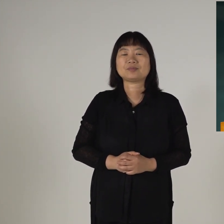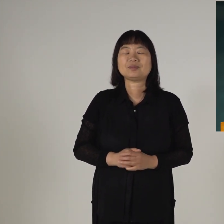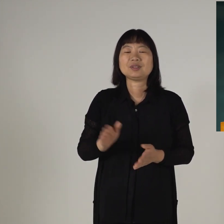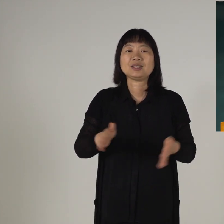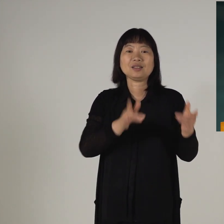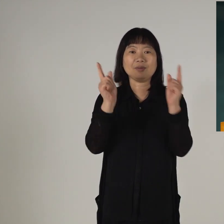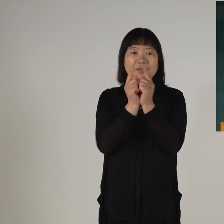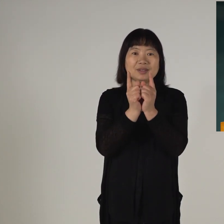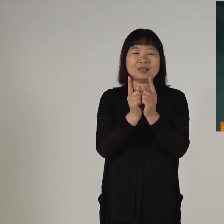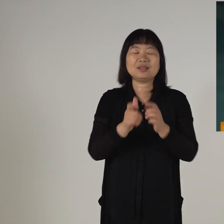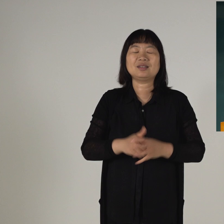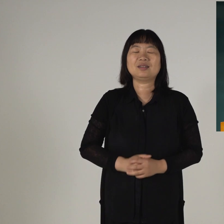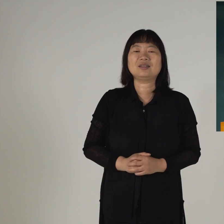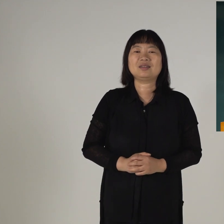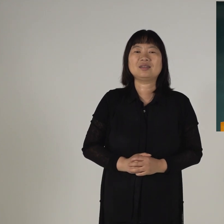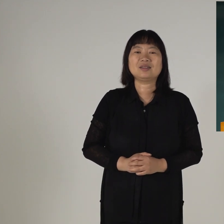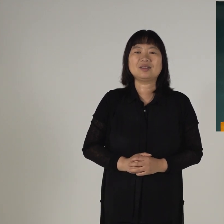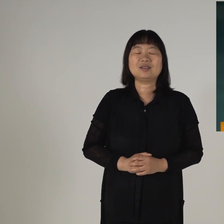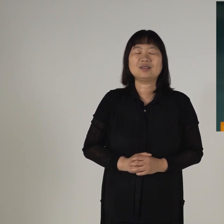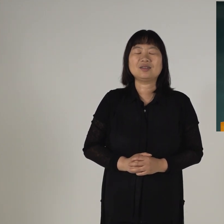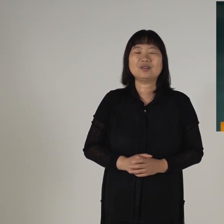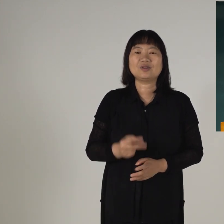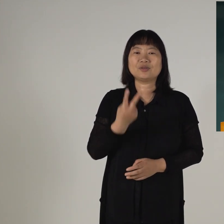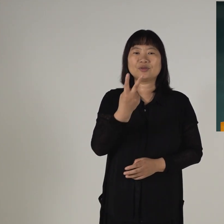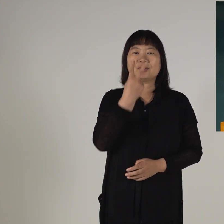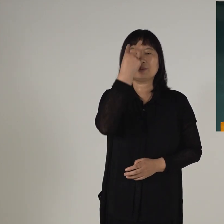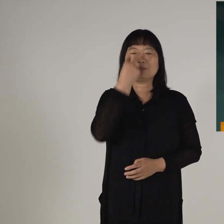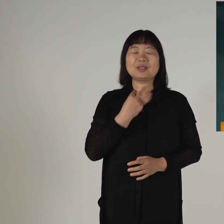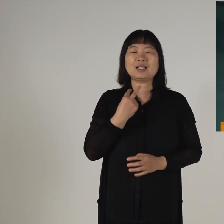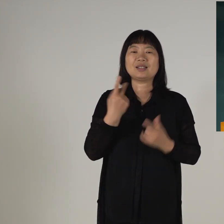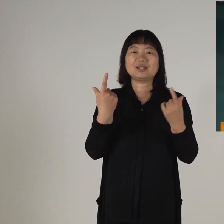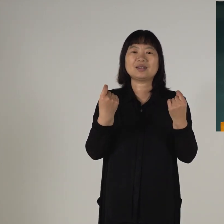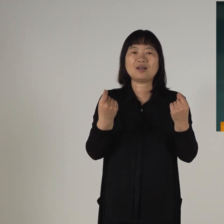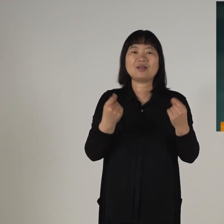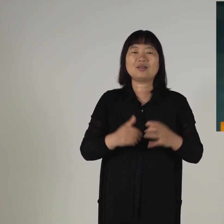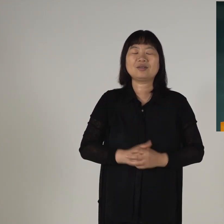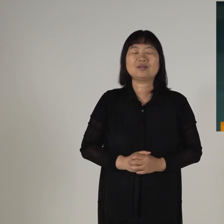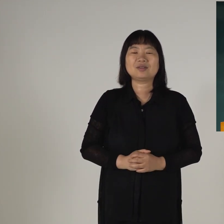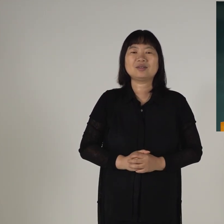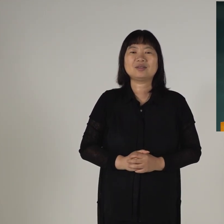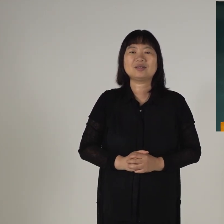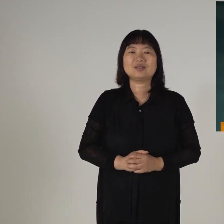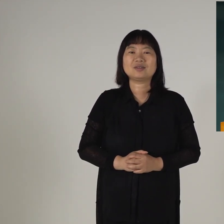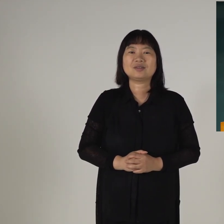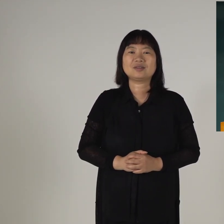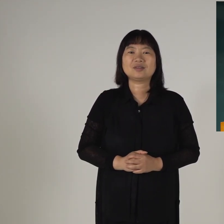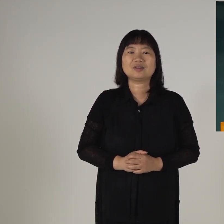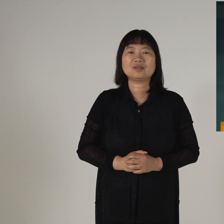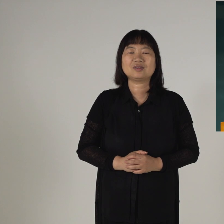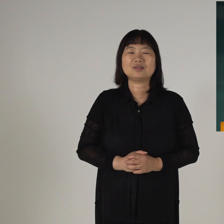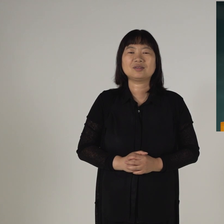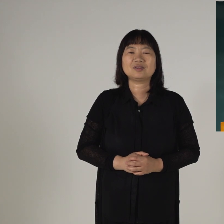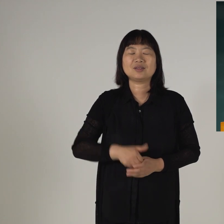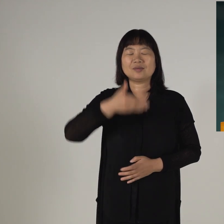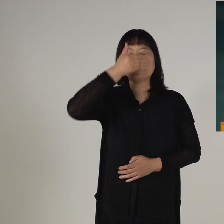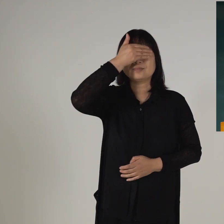길에서 만난 두 맹인의 모습처럼 아직도 앞을 보지 못하고